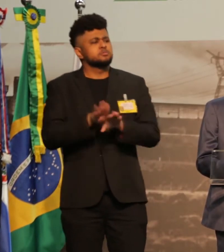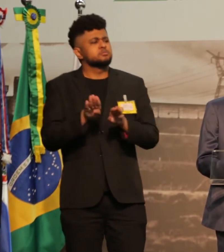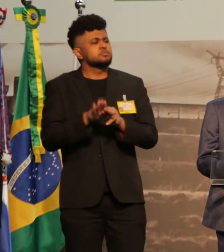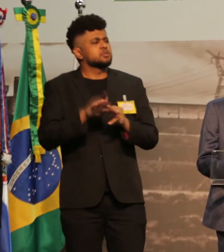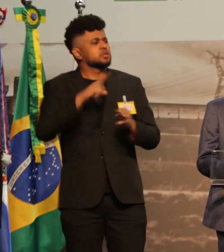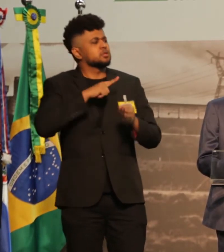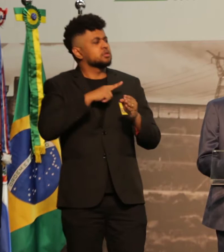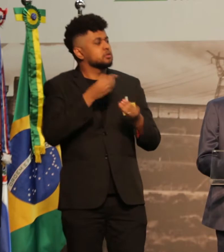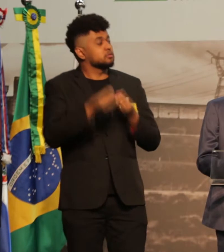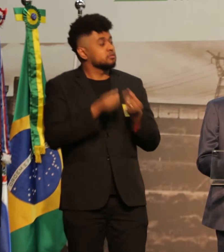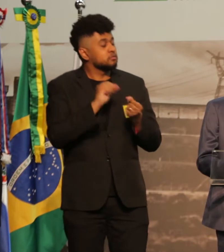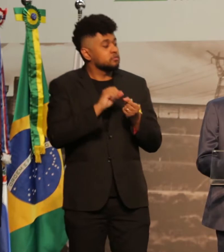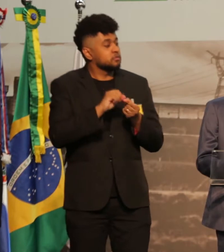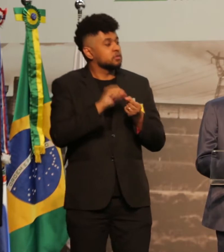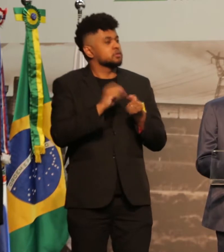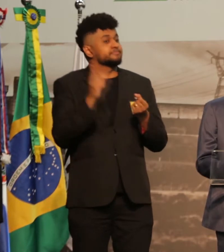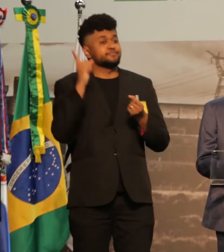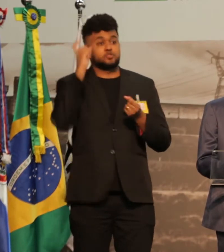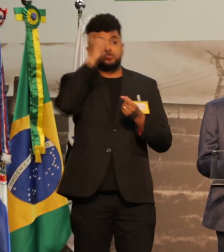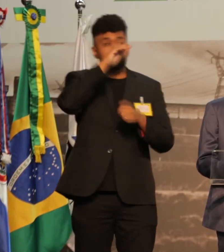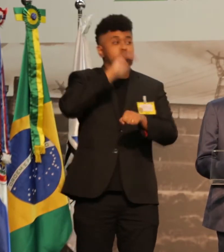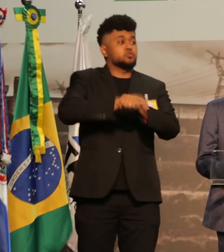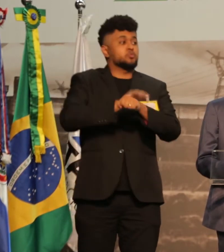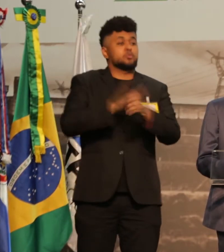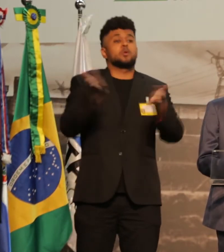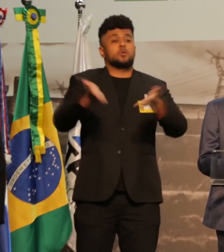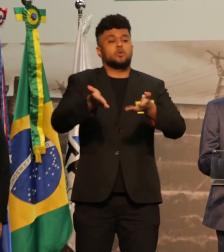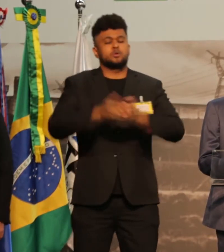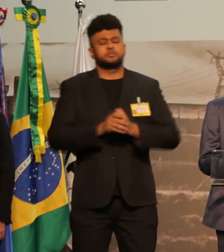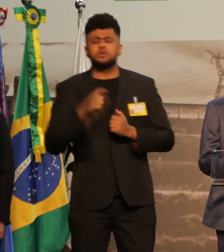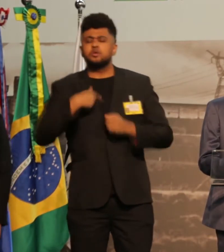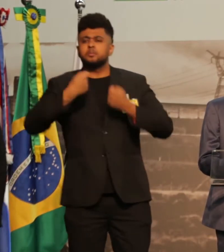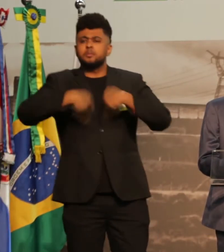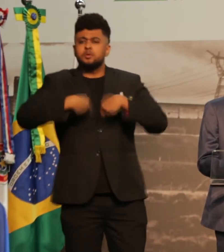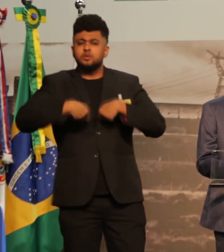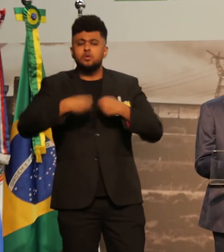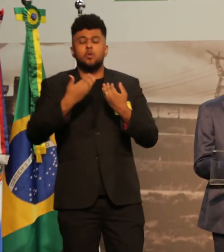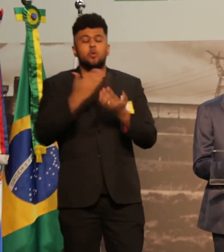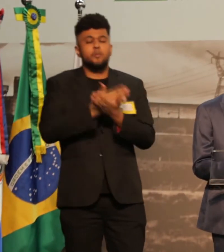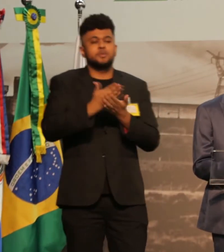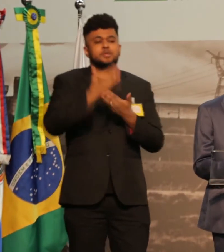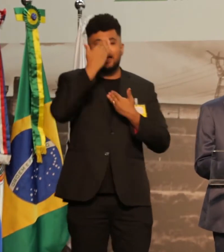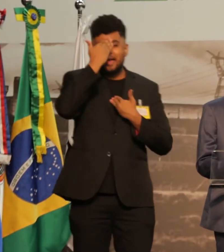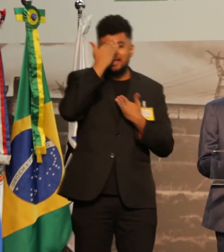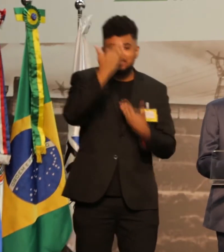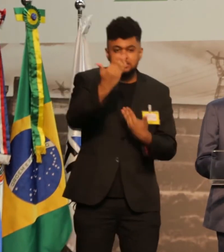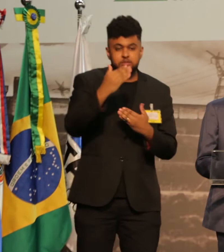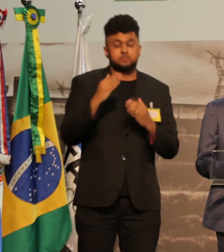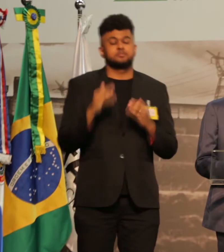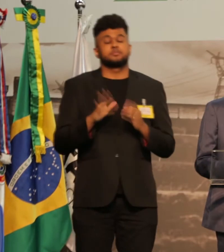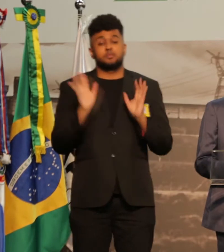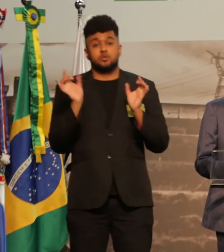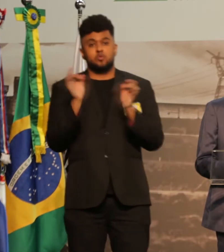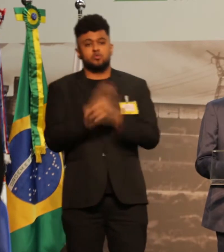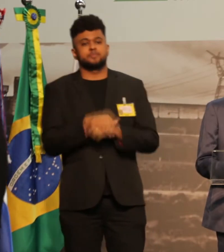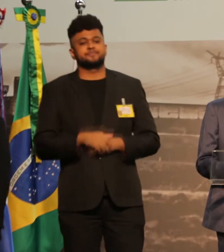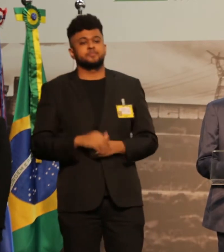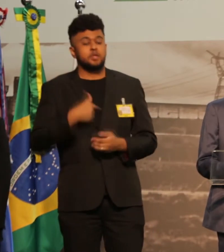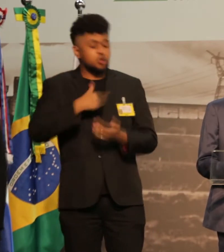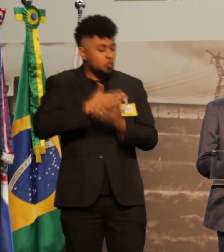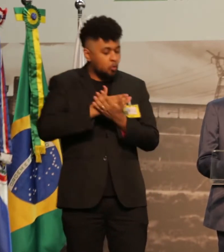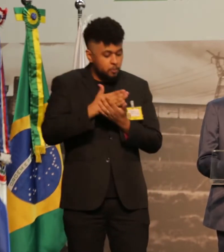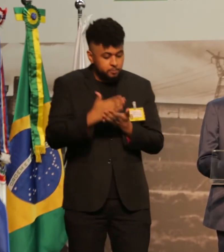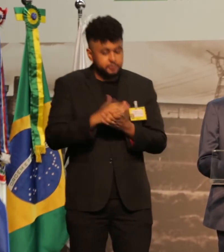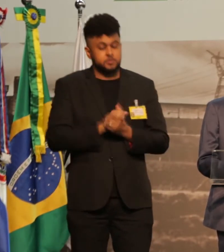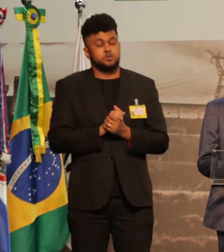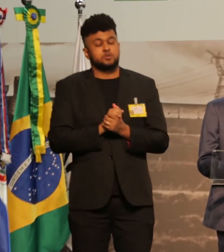à concisão, difícil num momento como este, preciso começar a agradecer para concluir. Começo